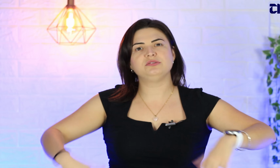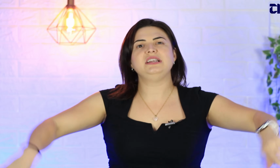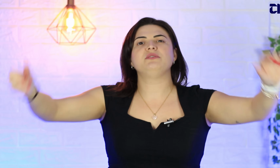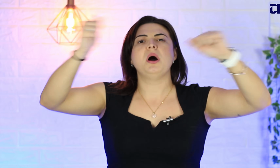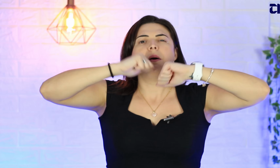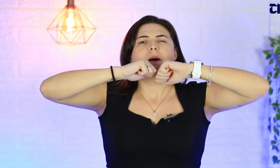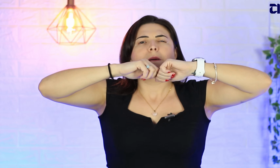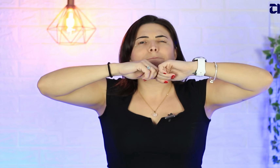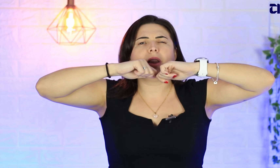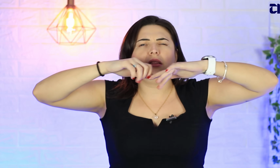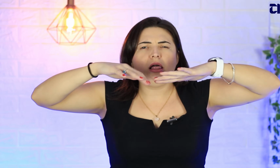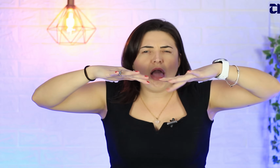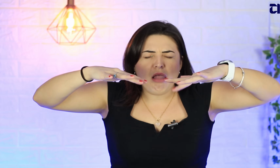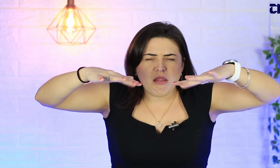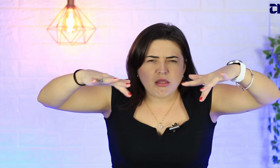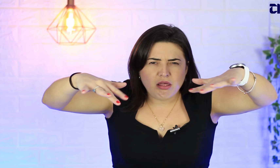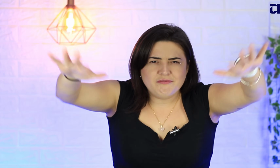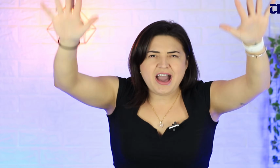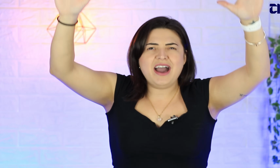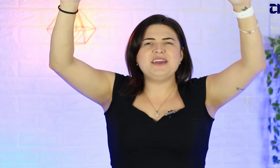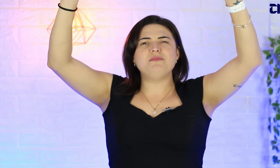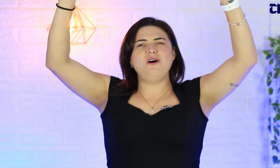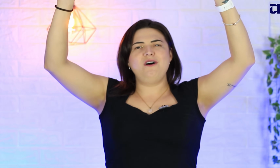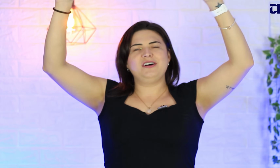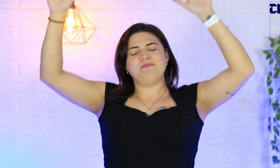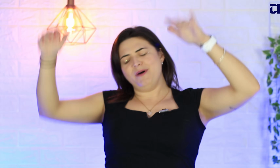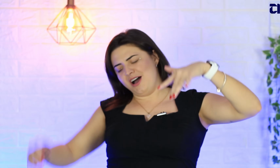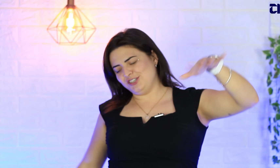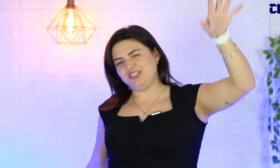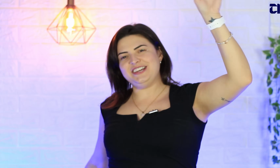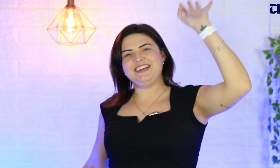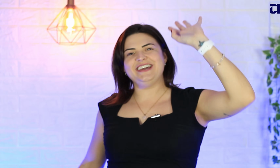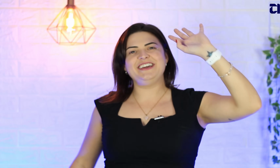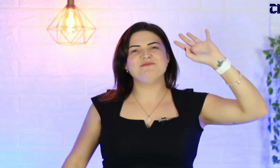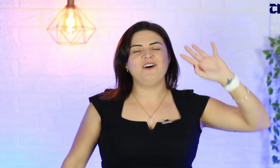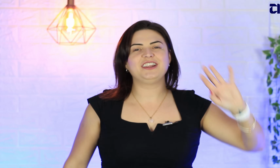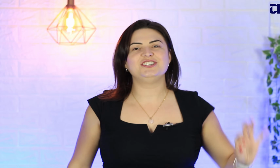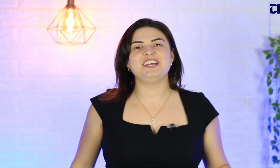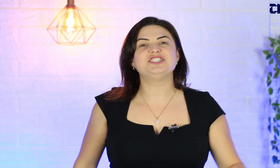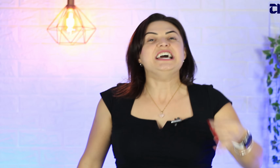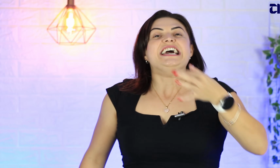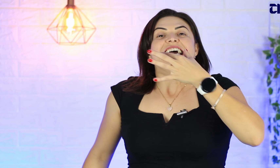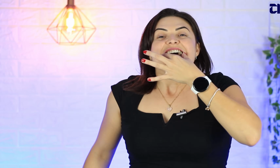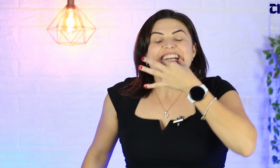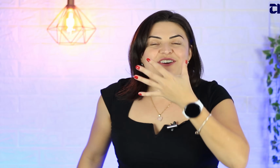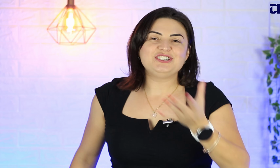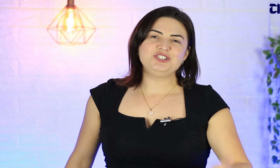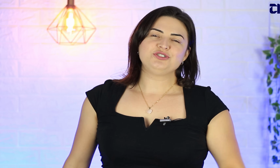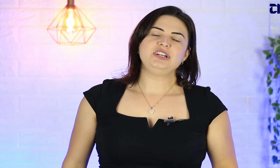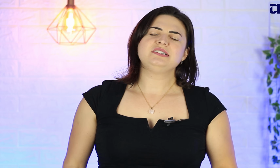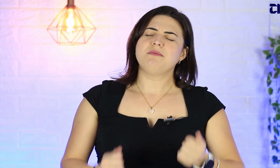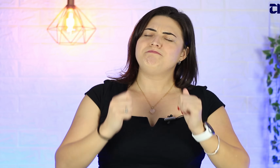na língua. Vai embora. Pode ir embora, gente. Então, gente utiliza